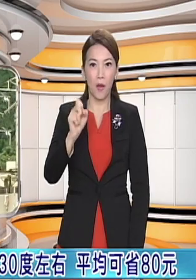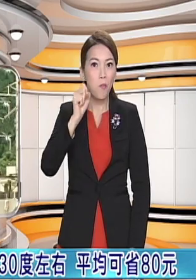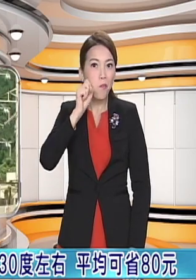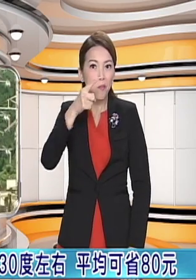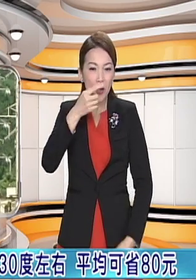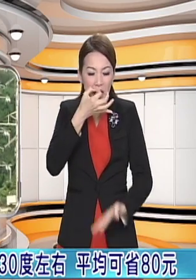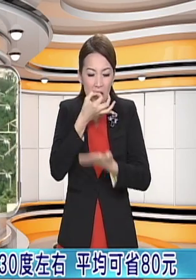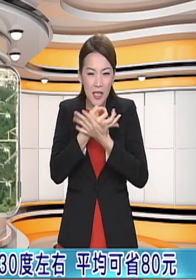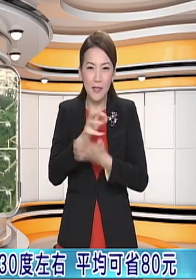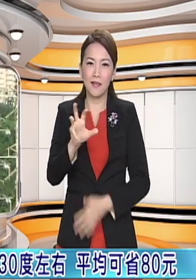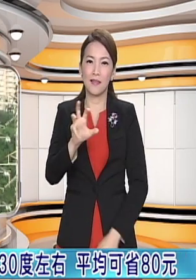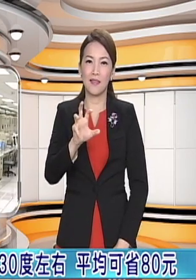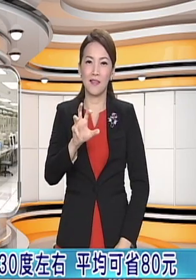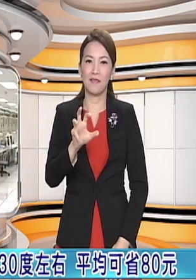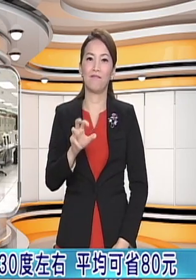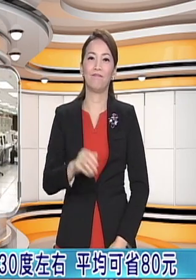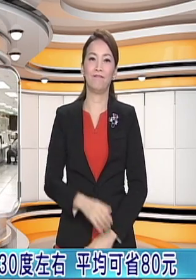以省下80块钱。